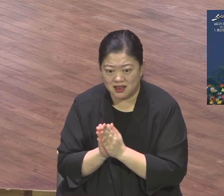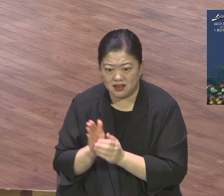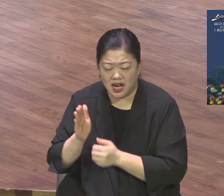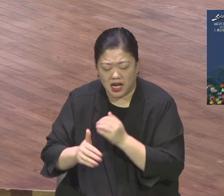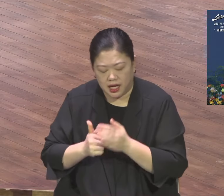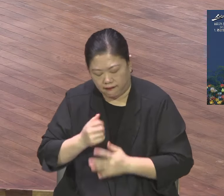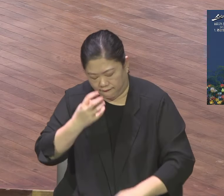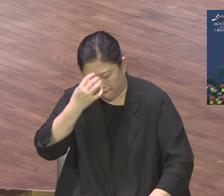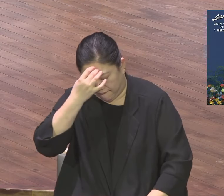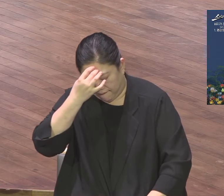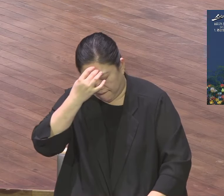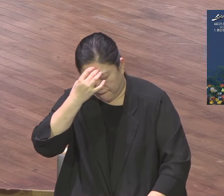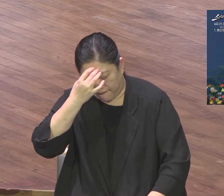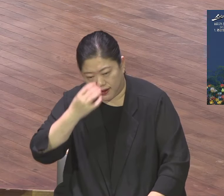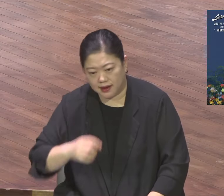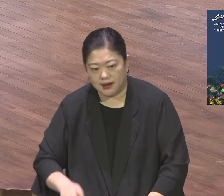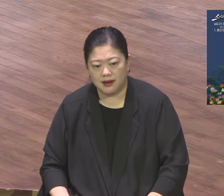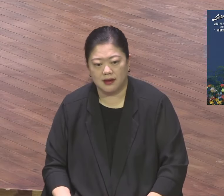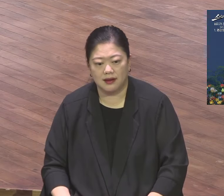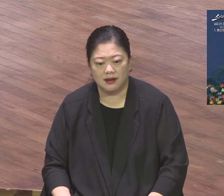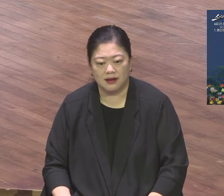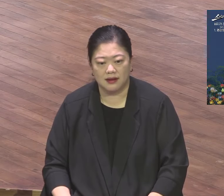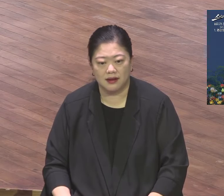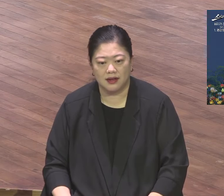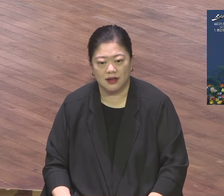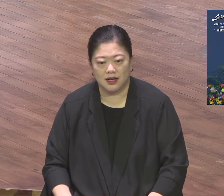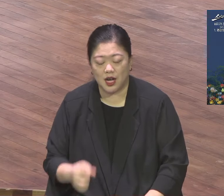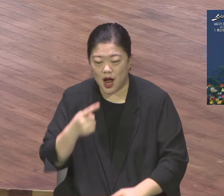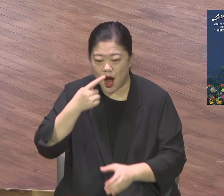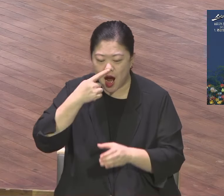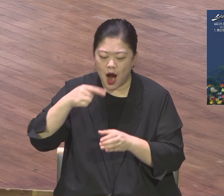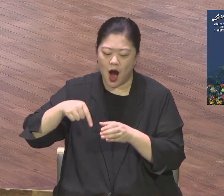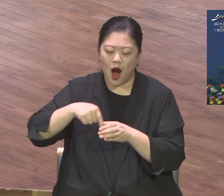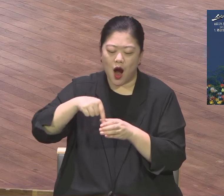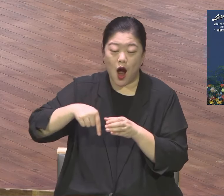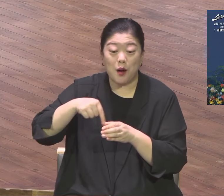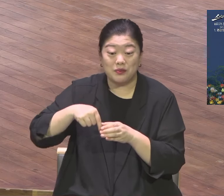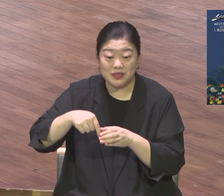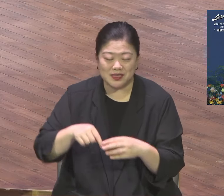오늘 실금 받아놓고 커피 한잔 마시다가 누가 이렇대